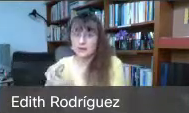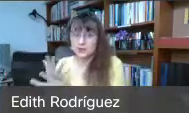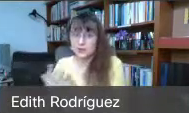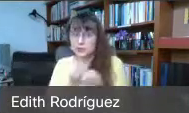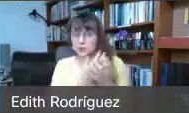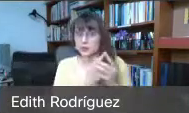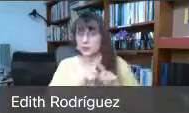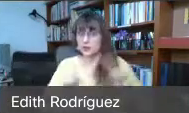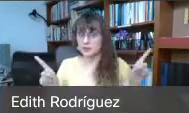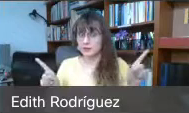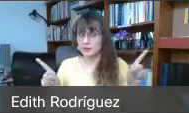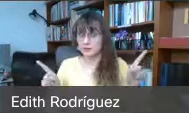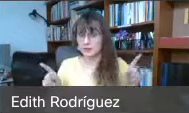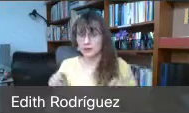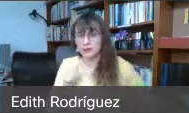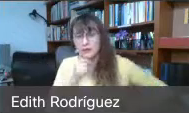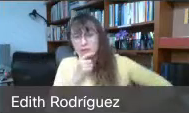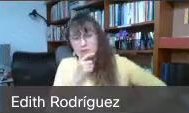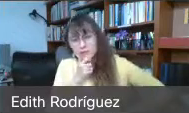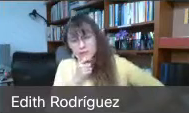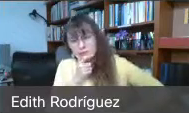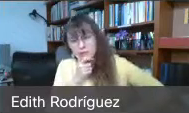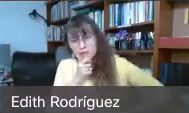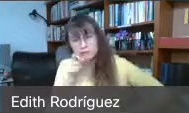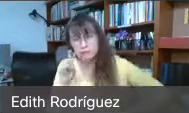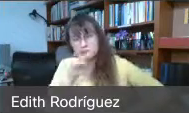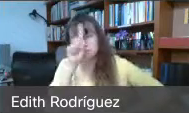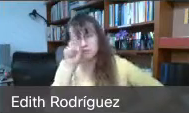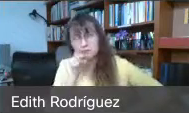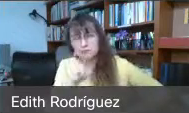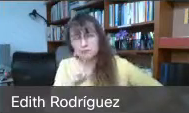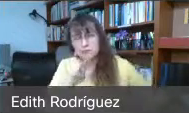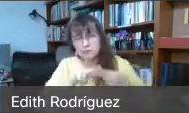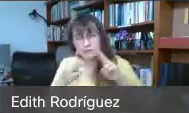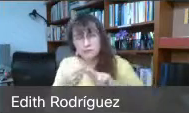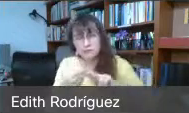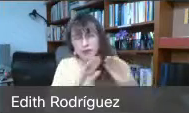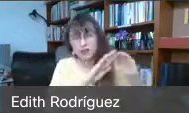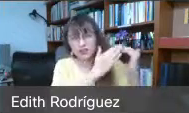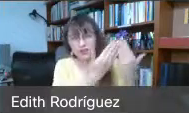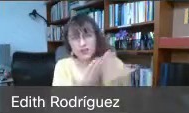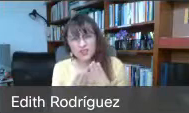Unas estructuras gramaticales distintas. Hay que marcar la diferencia desde allí y desde allí